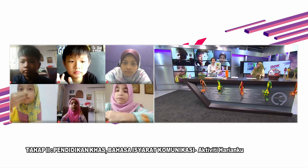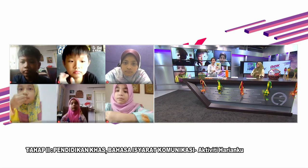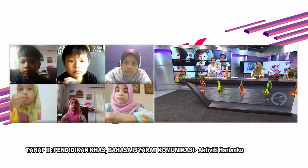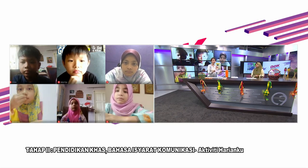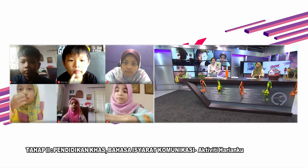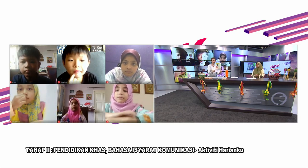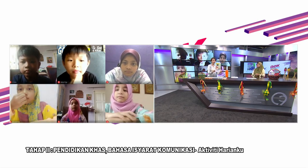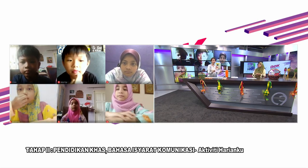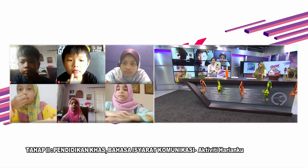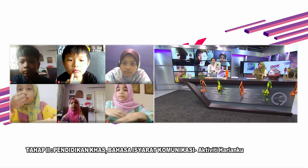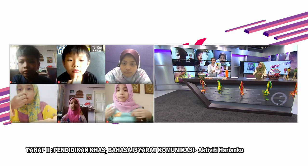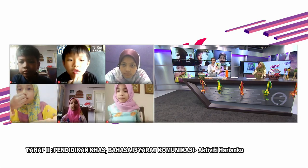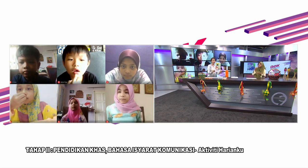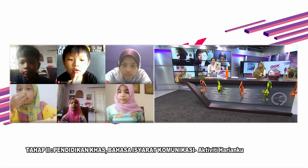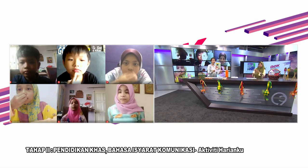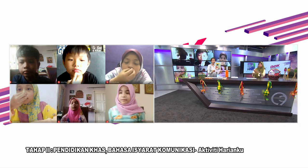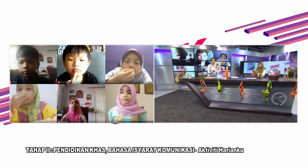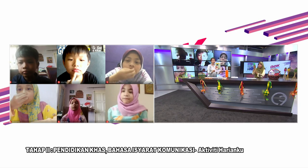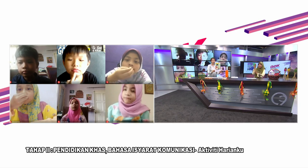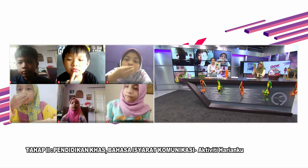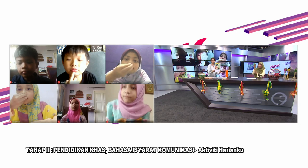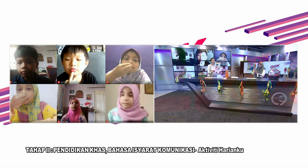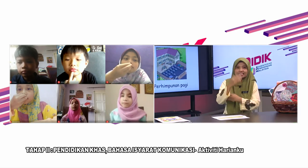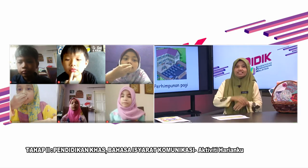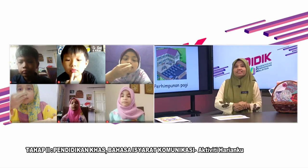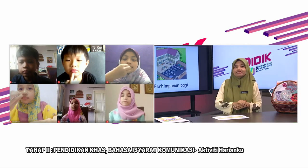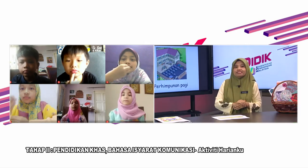Makan. Sarapan pagi.